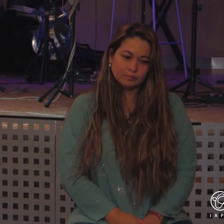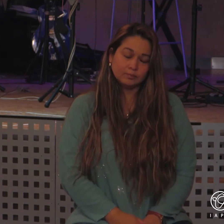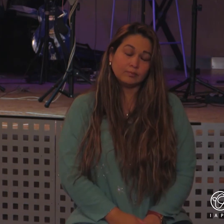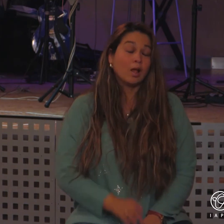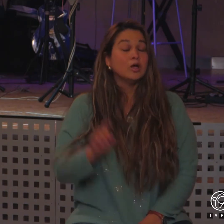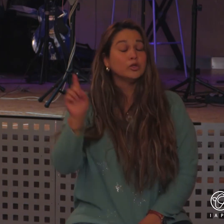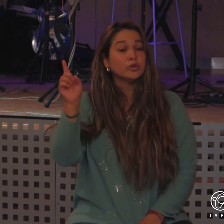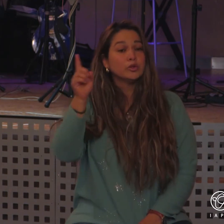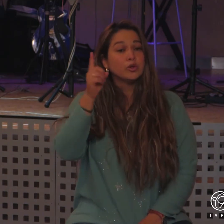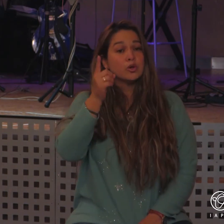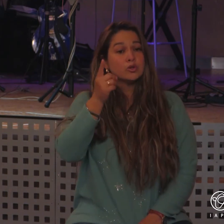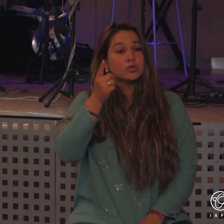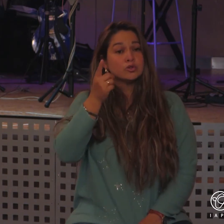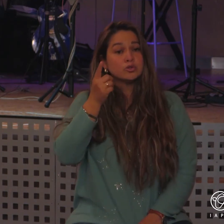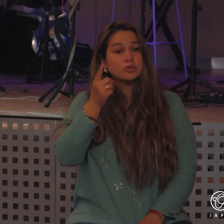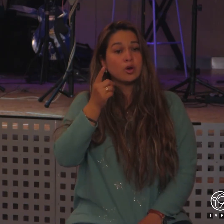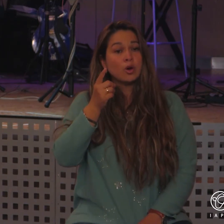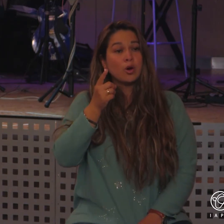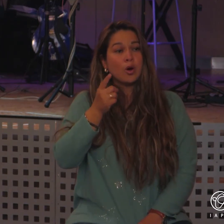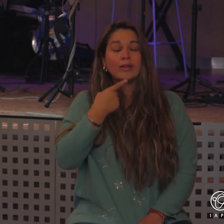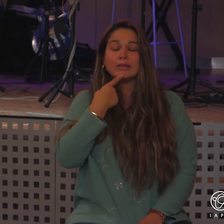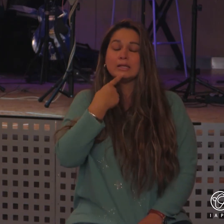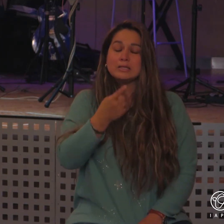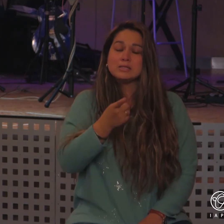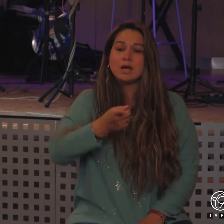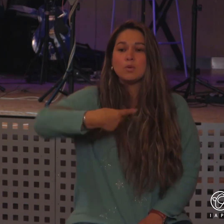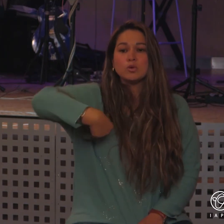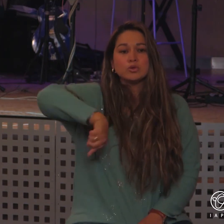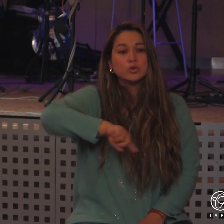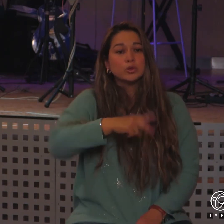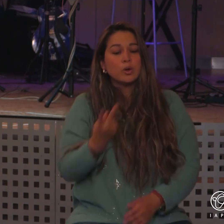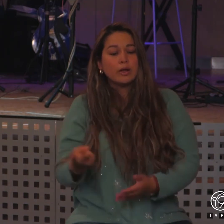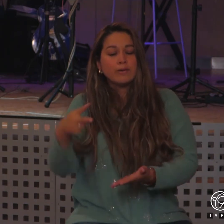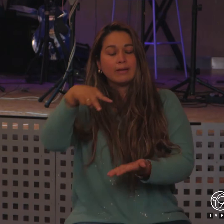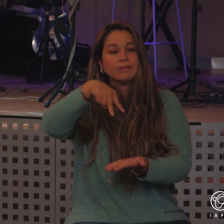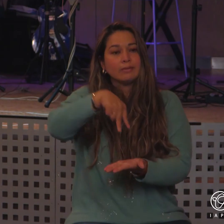he levantado en alas de águila.